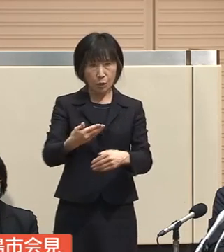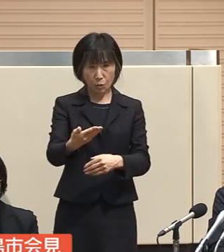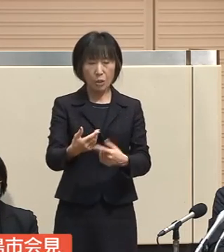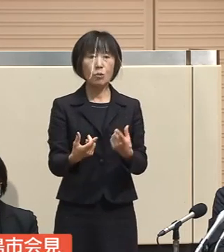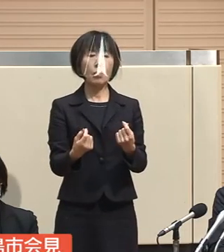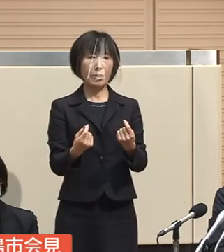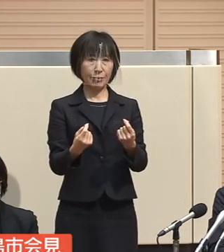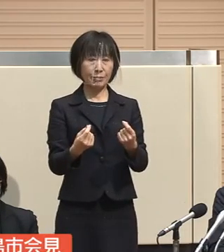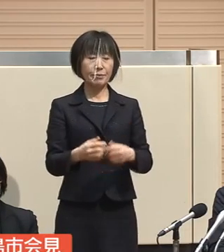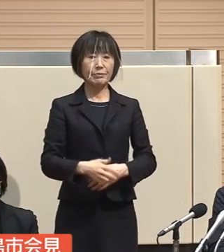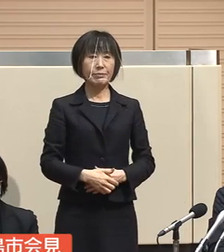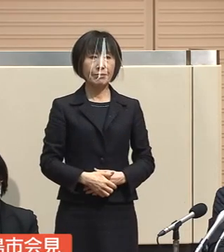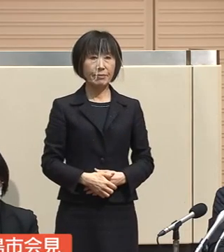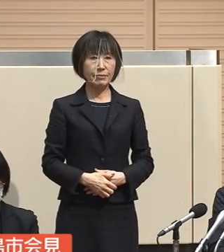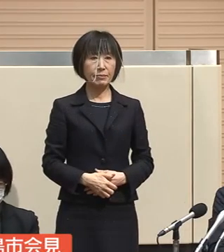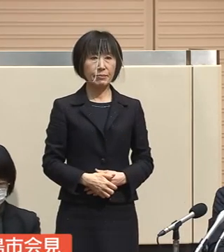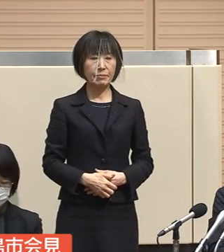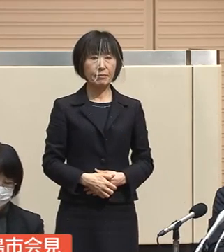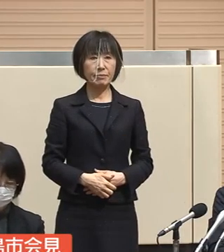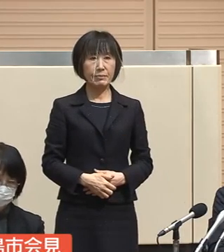しないで結構です。